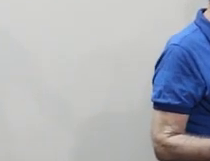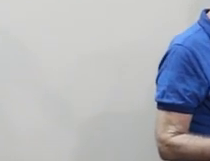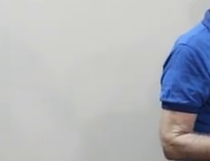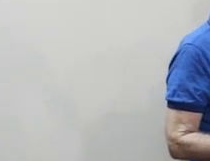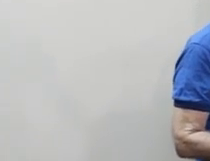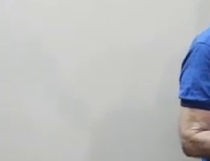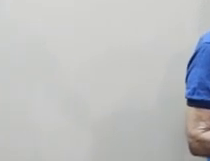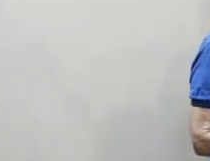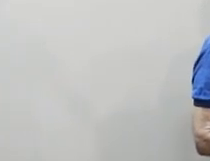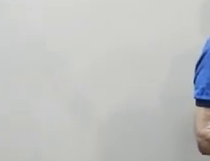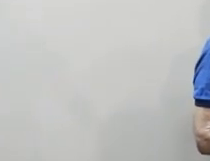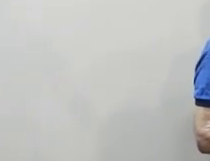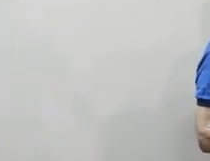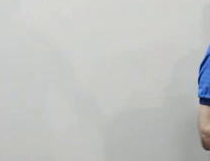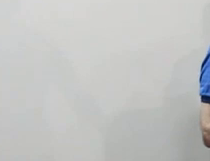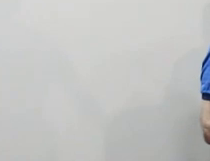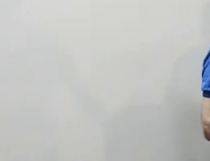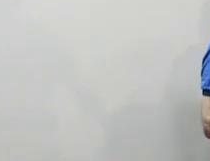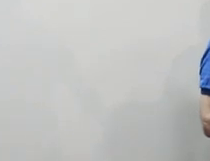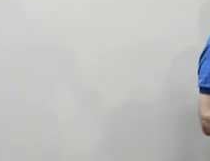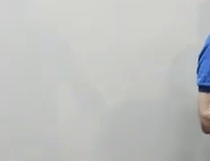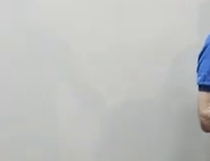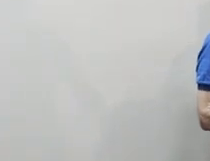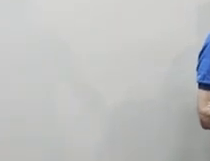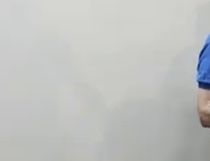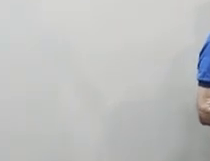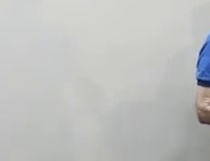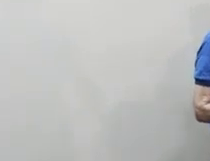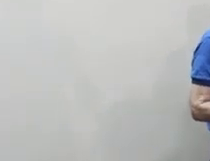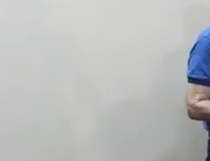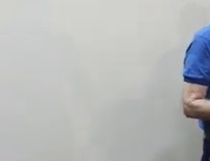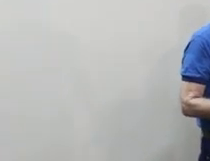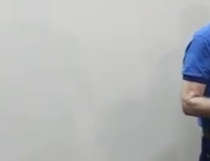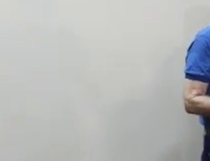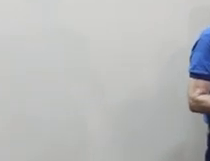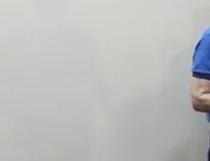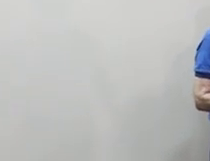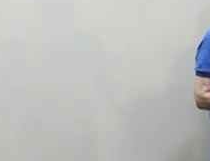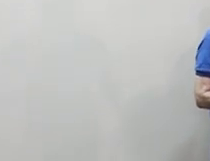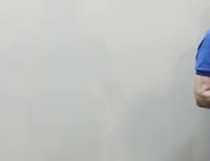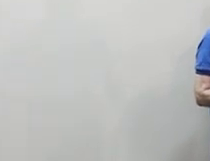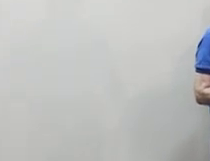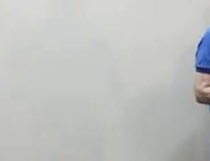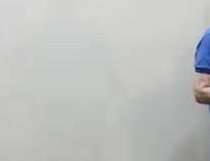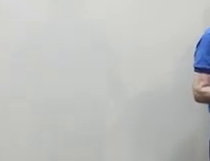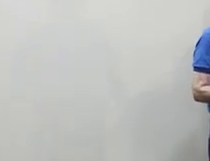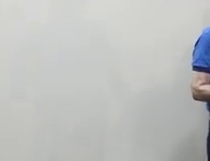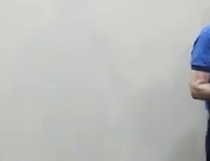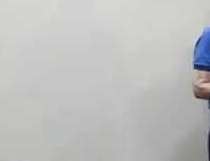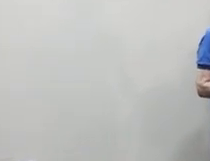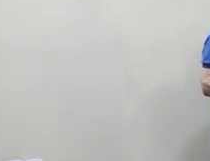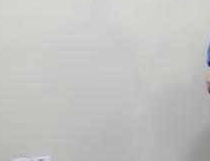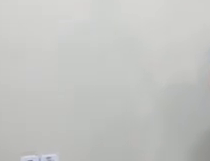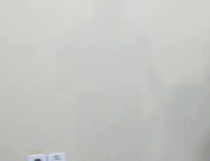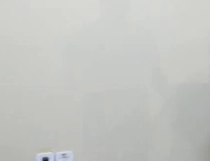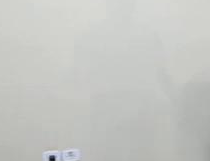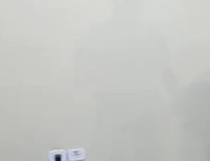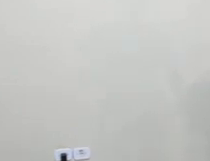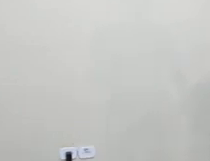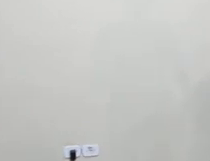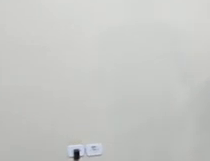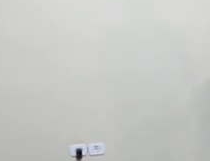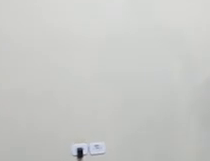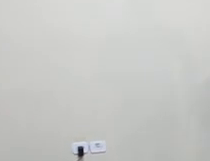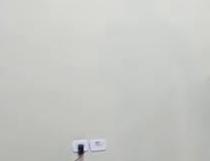no período que corresponde aos anos de 97 a 2005. atuando como professora de surdos da